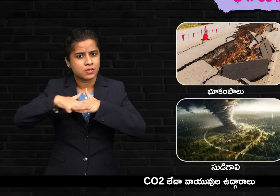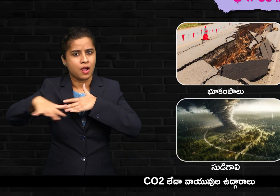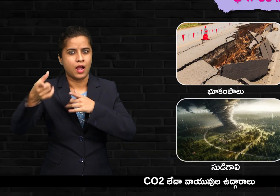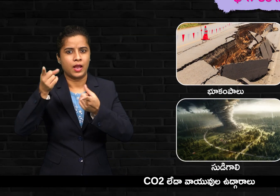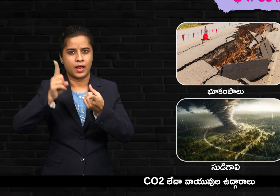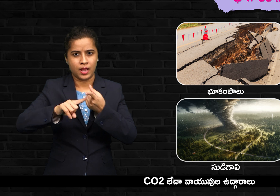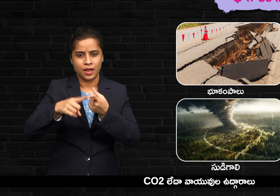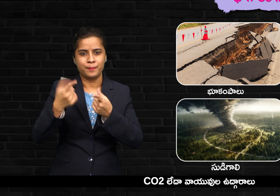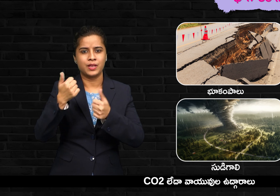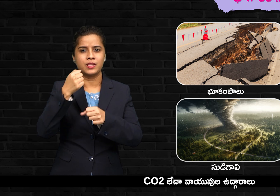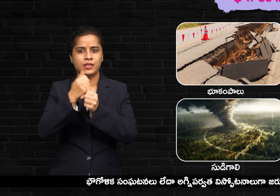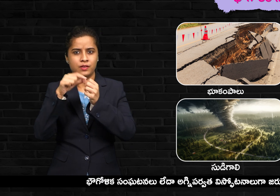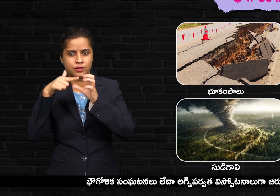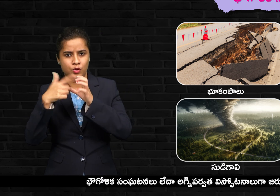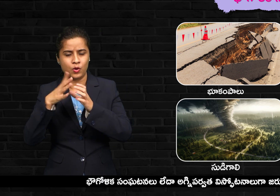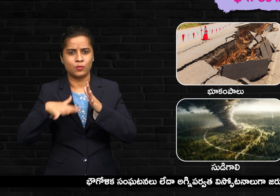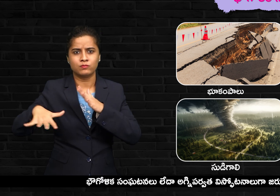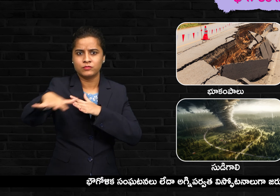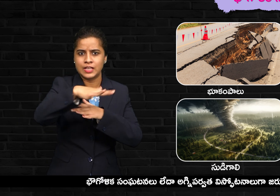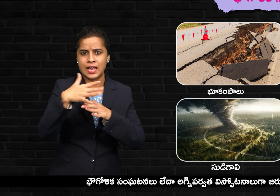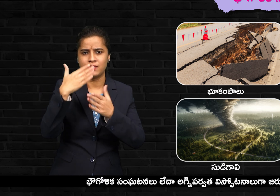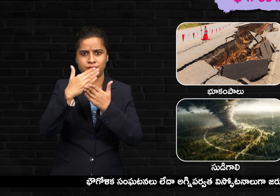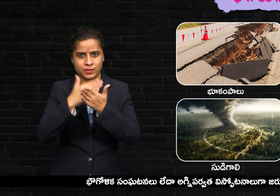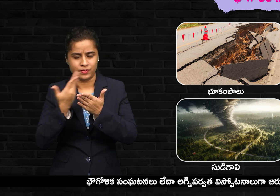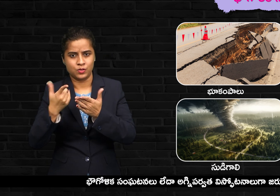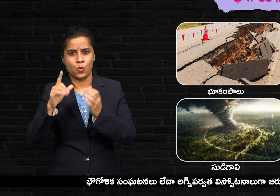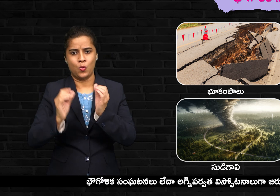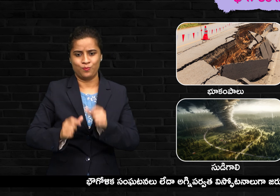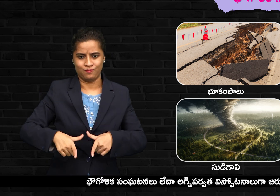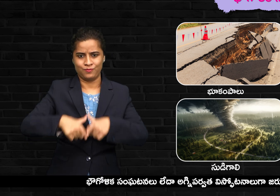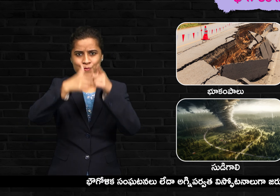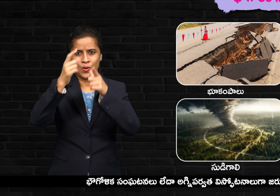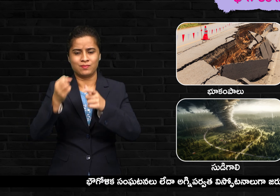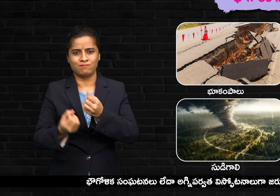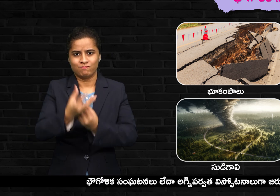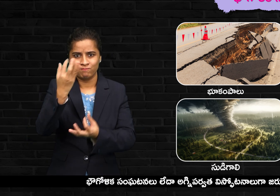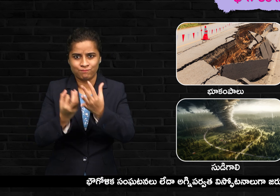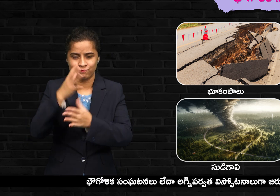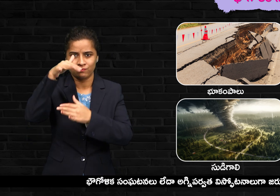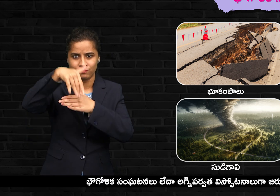వాయువుల ఉద్గారాలు భౌగోళిక సంఘటనలు లేదా అగ్నిపర్వత విస్ఫోటనాలుగా